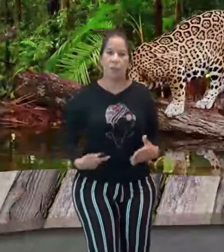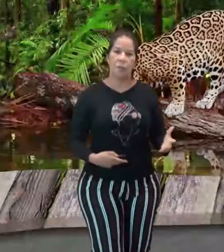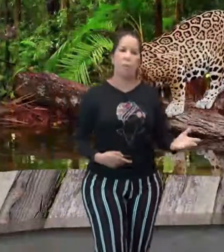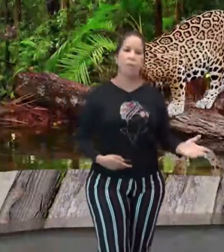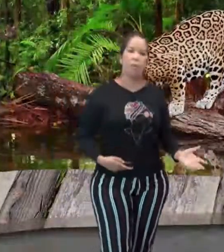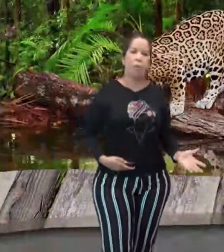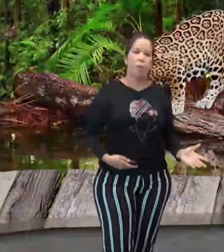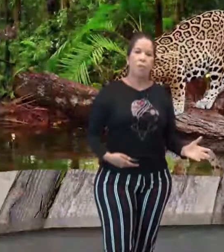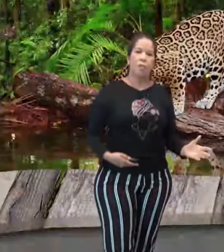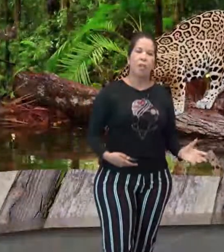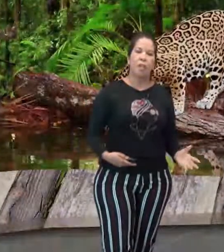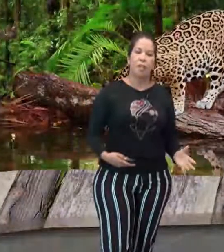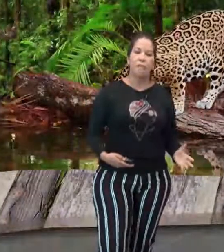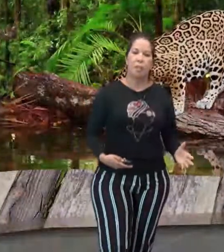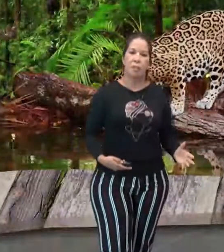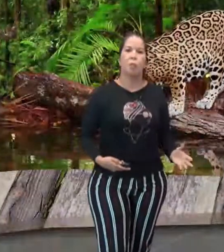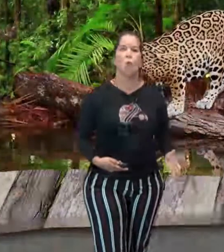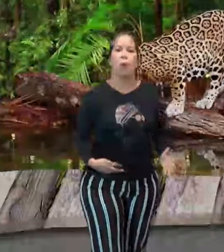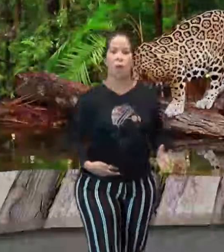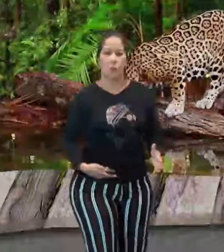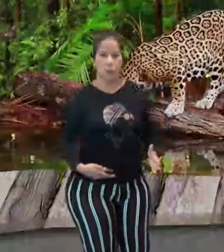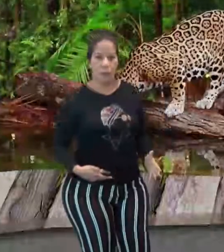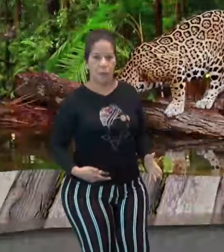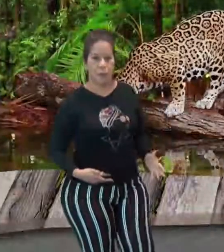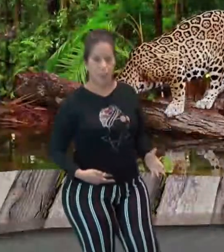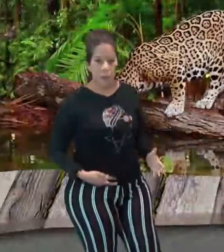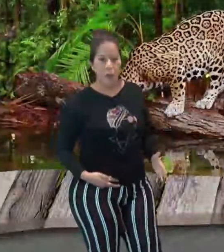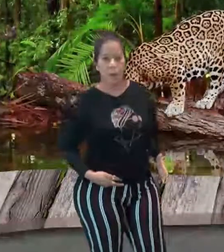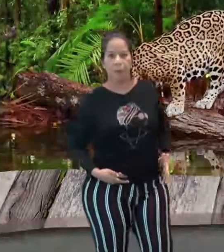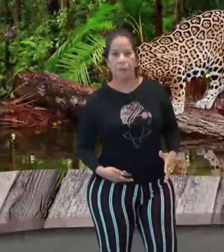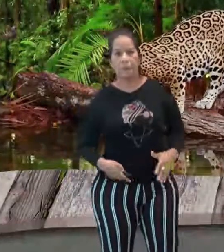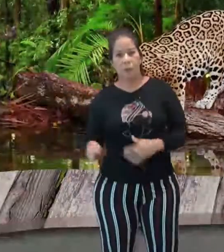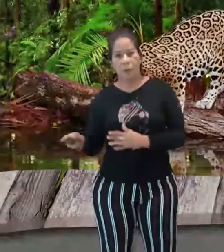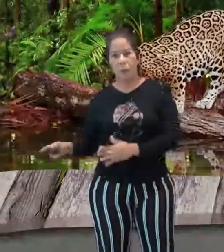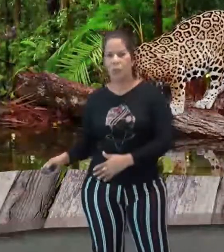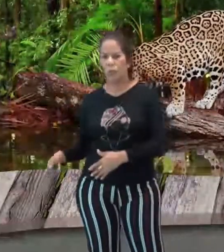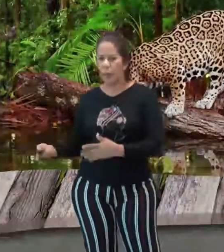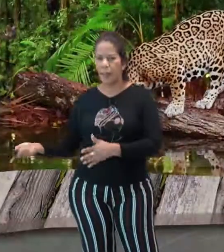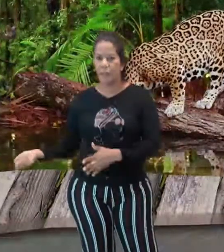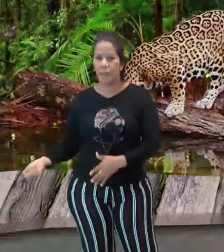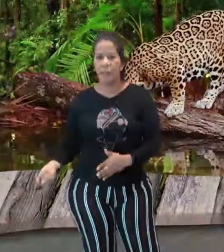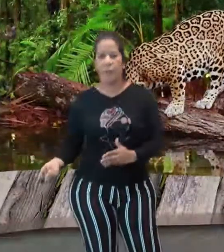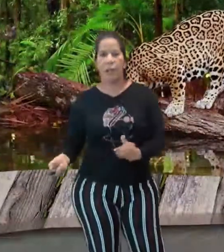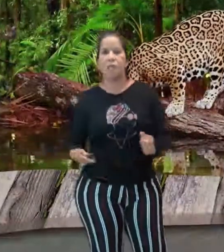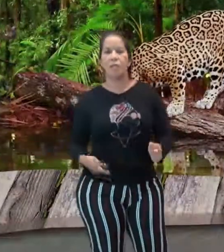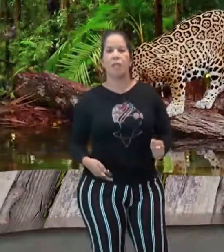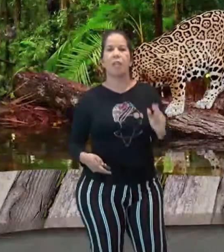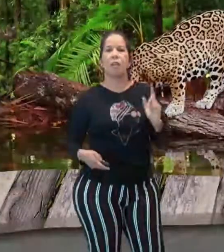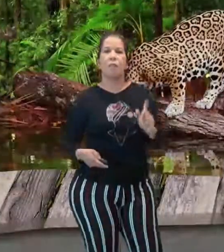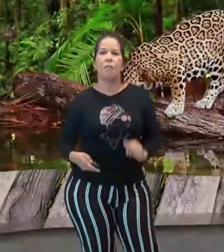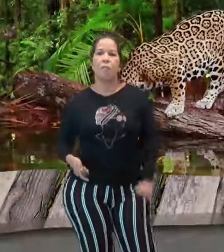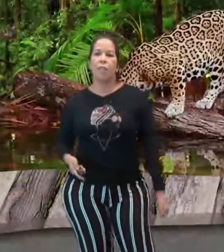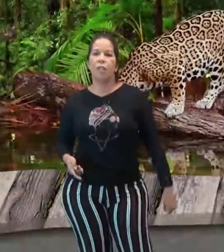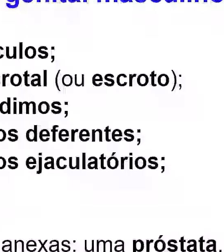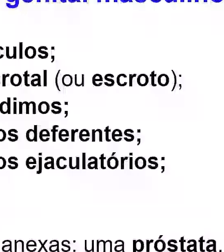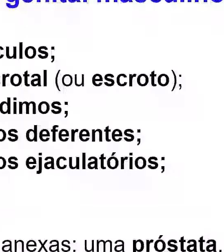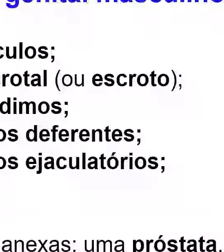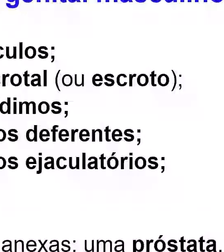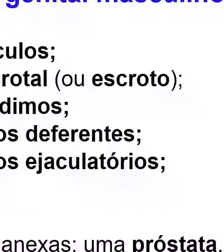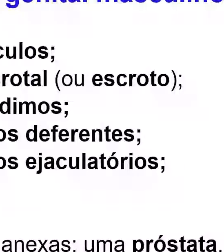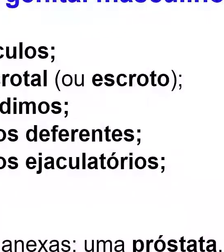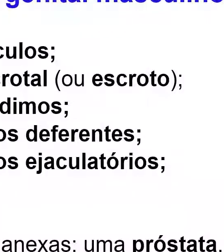processo, você pode conseguir aí reverter a situação, tá bom? São algumas doenças, né, no caso aí. Vamos